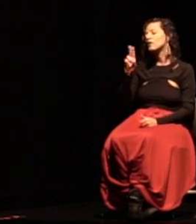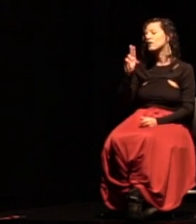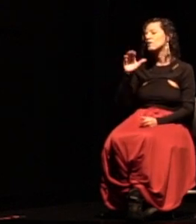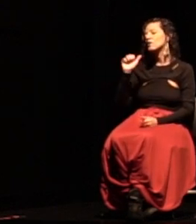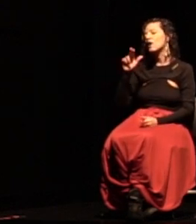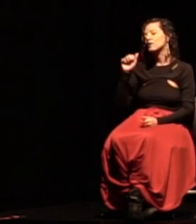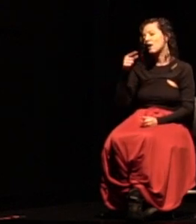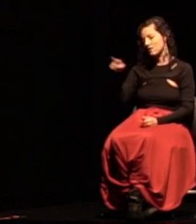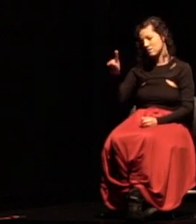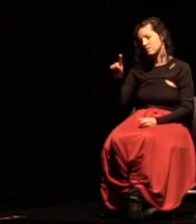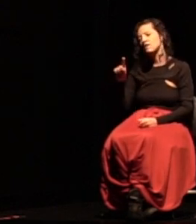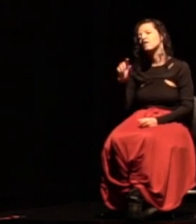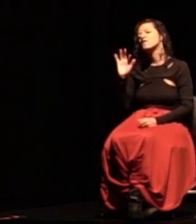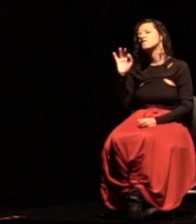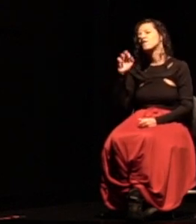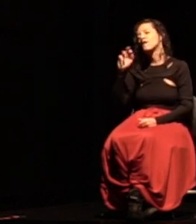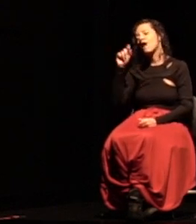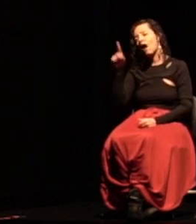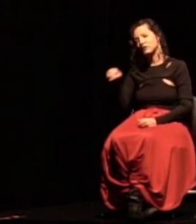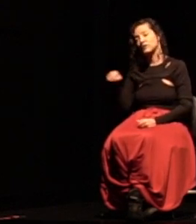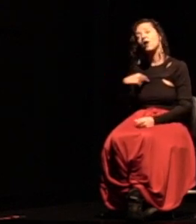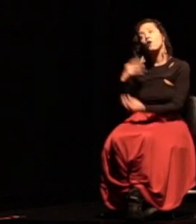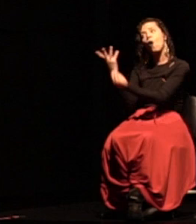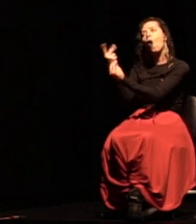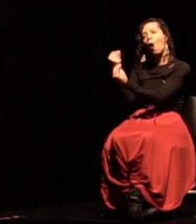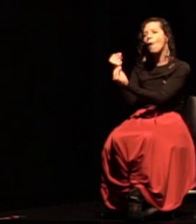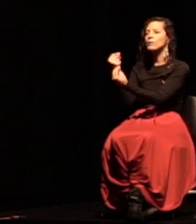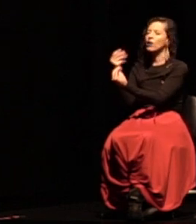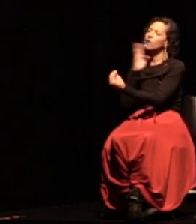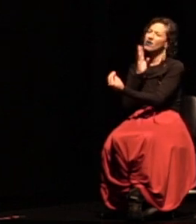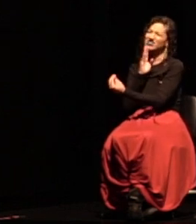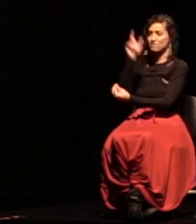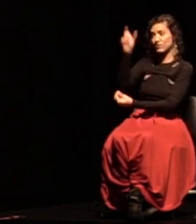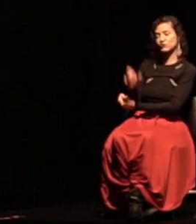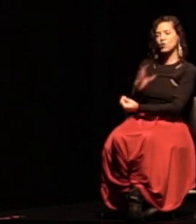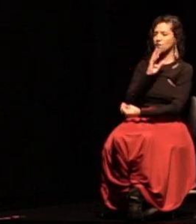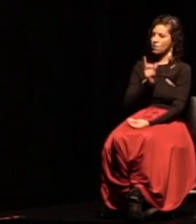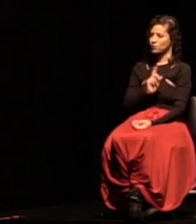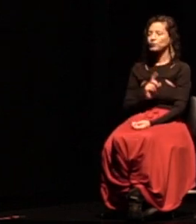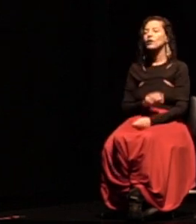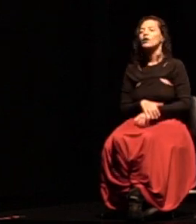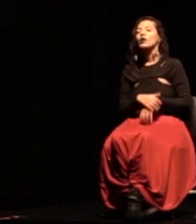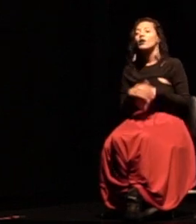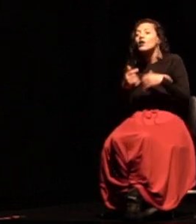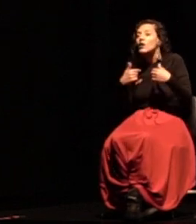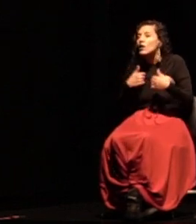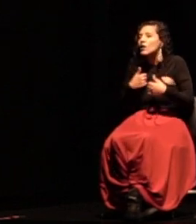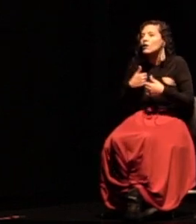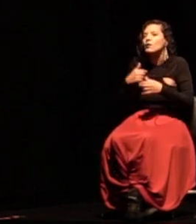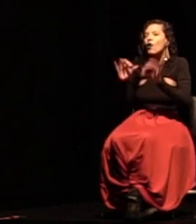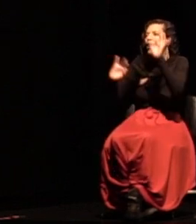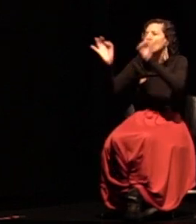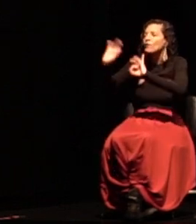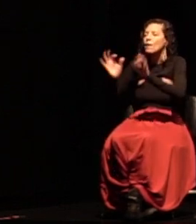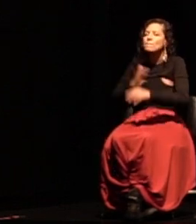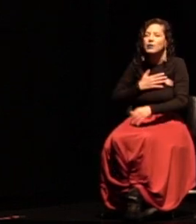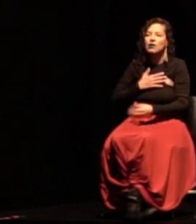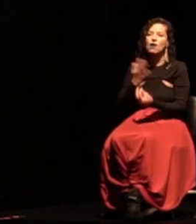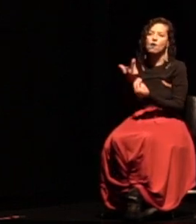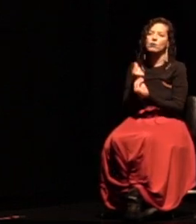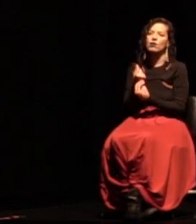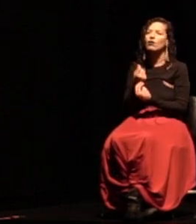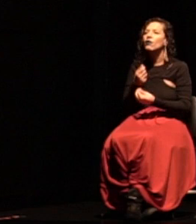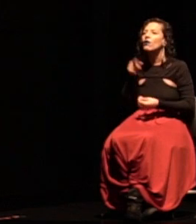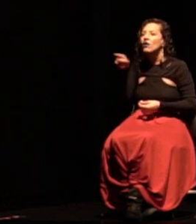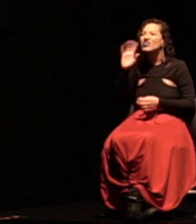não a pessoa, né, coloca meu trabalho na exposição magnífica. Vi 8 vezes a constelação Clarice.